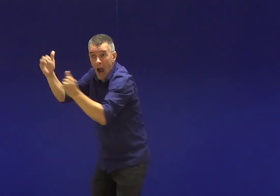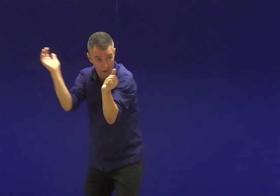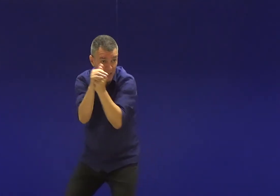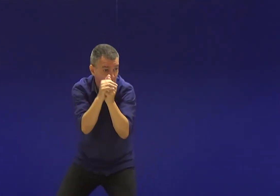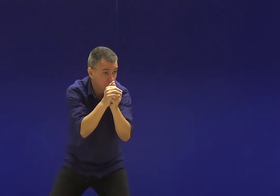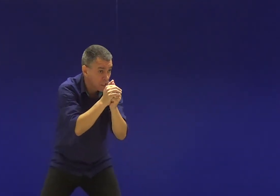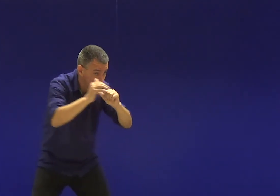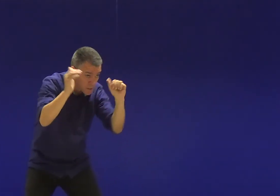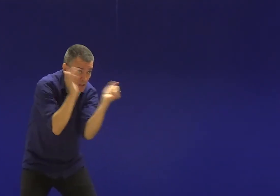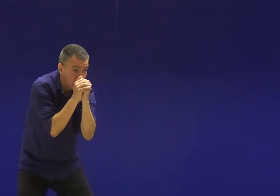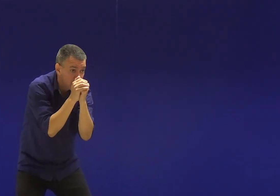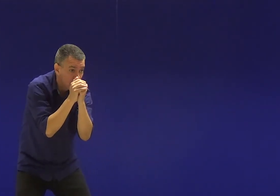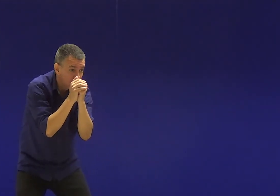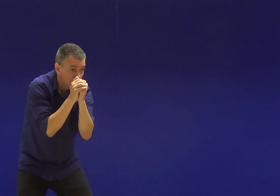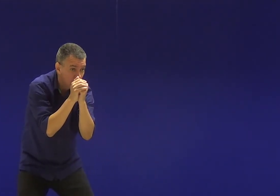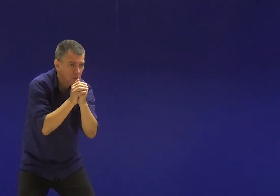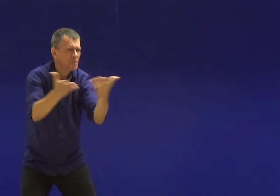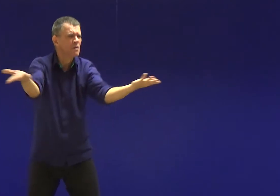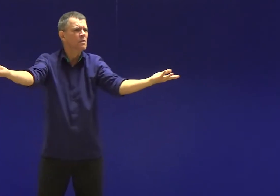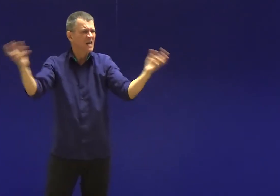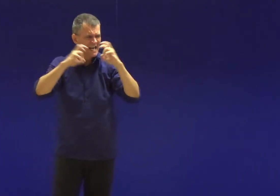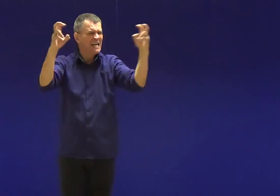Jesus. Amém? Amém?